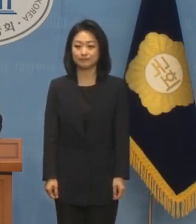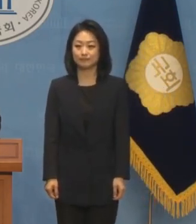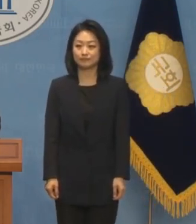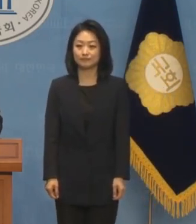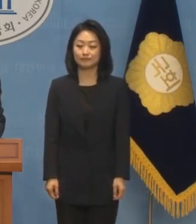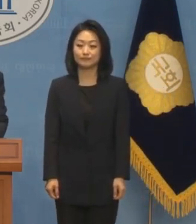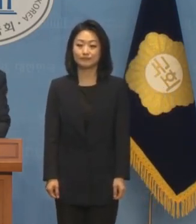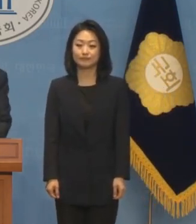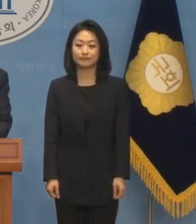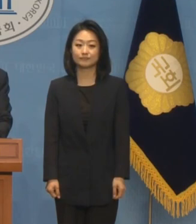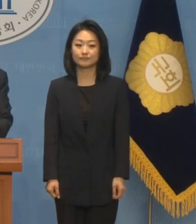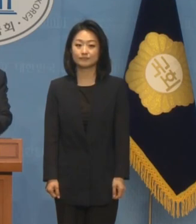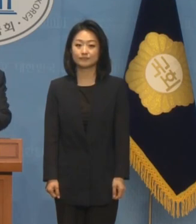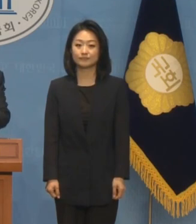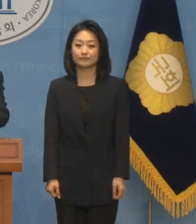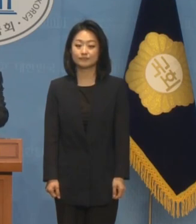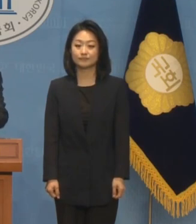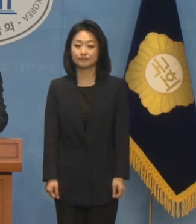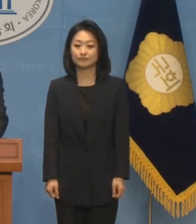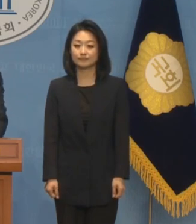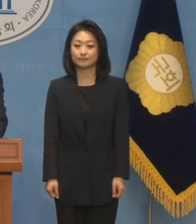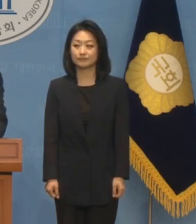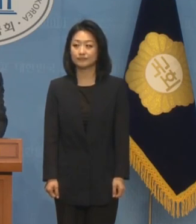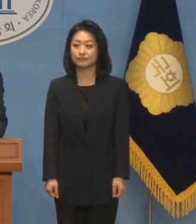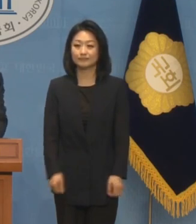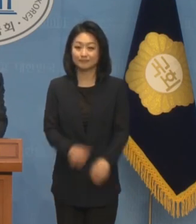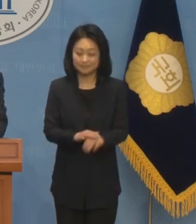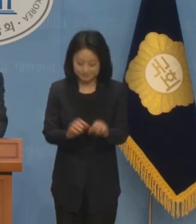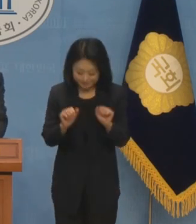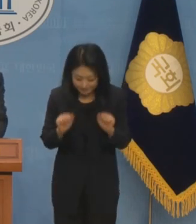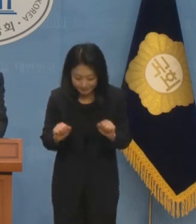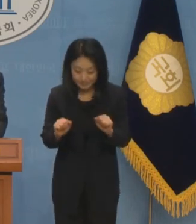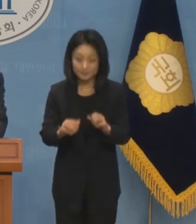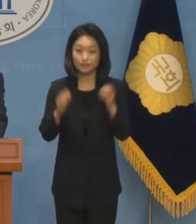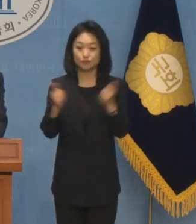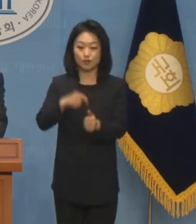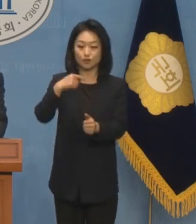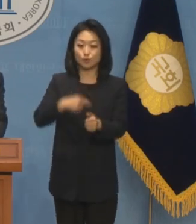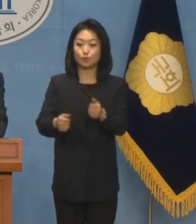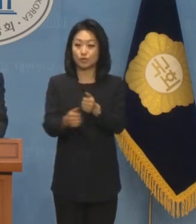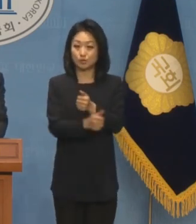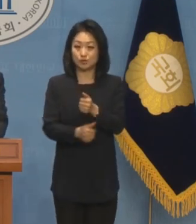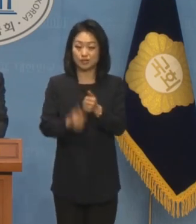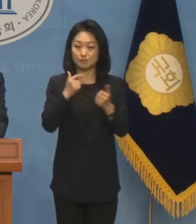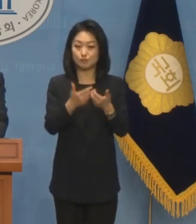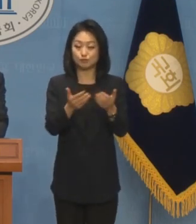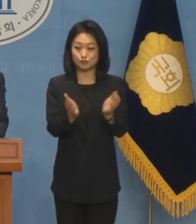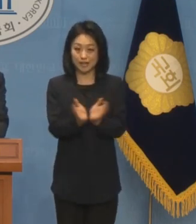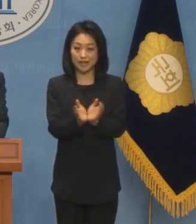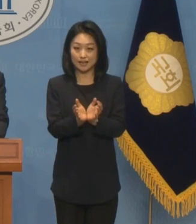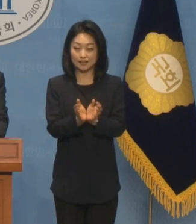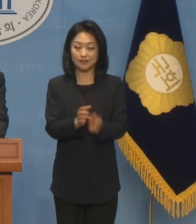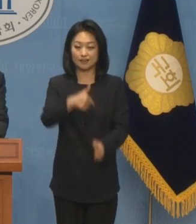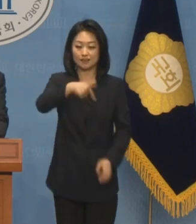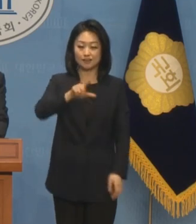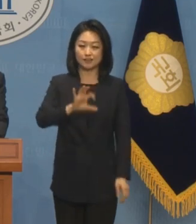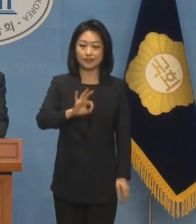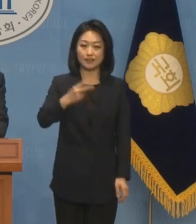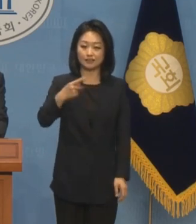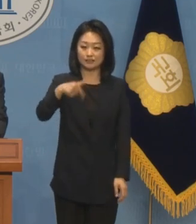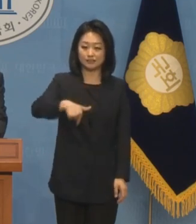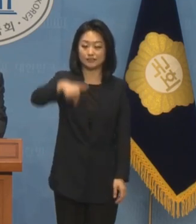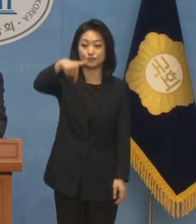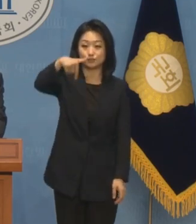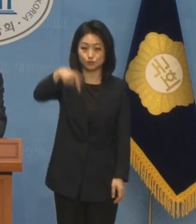이상입니다 아 인사드리겠습니다 국회 교육기 소속 더불당 안만 출신 강구